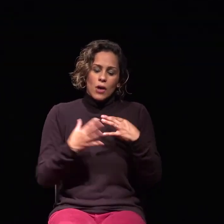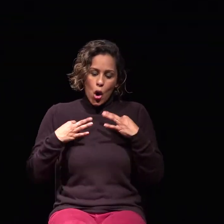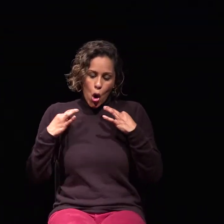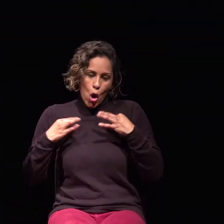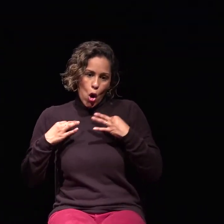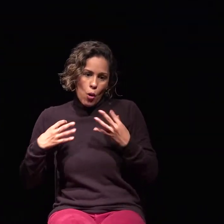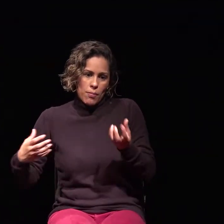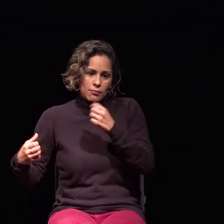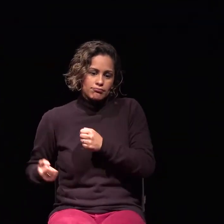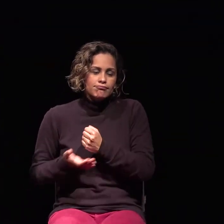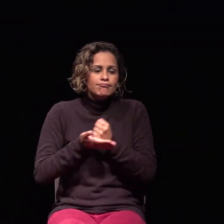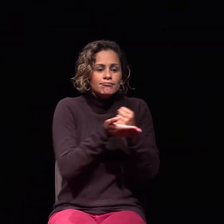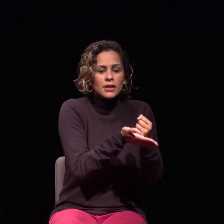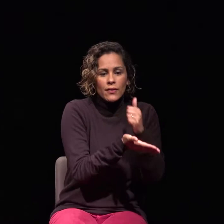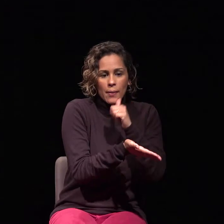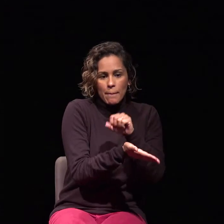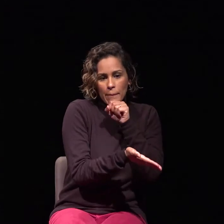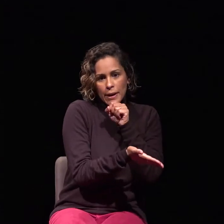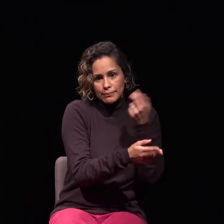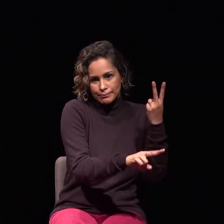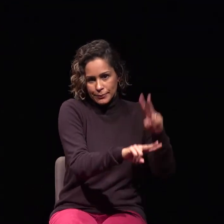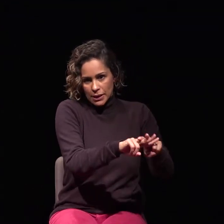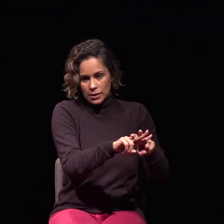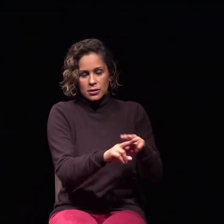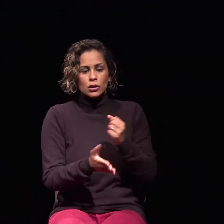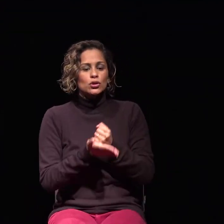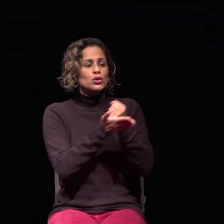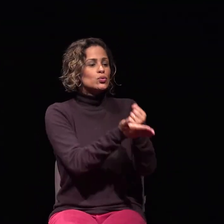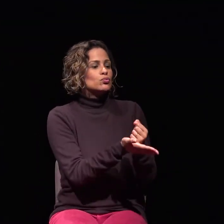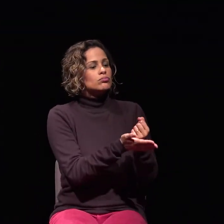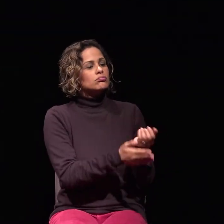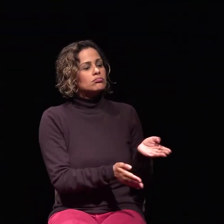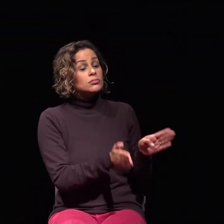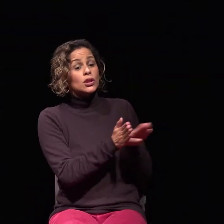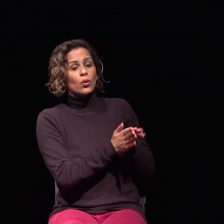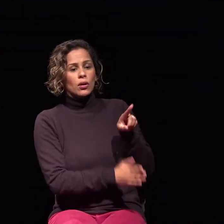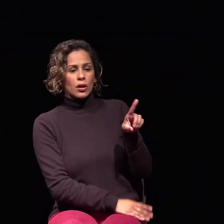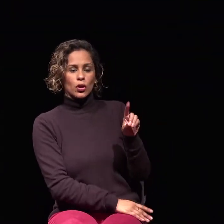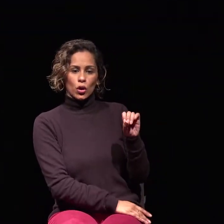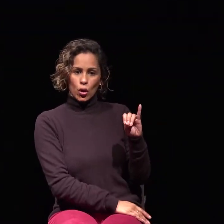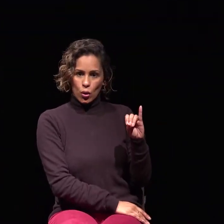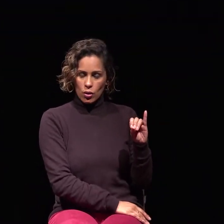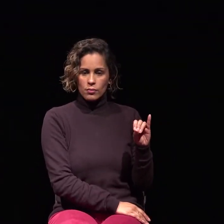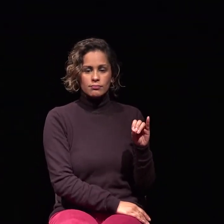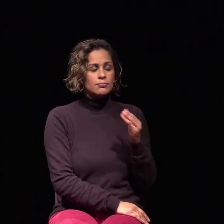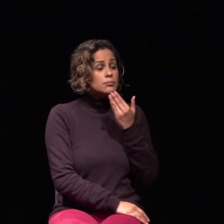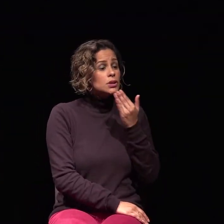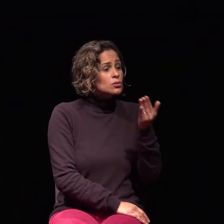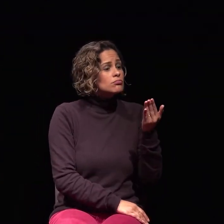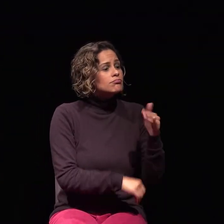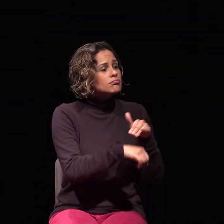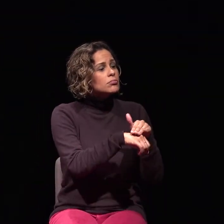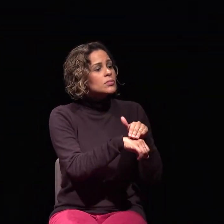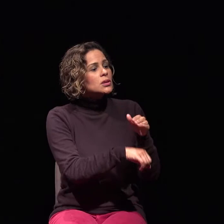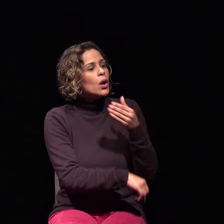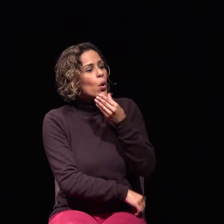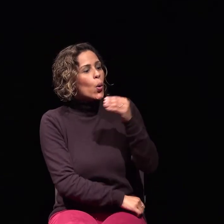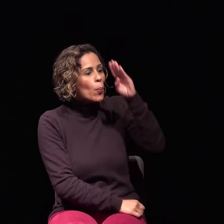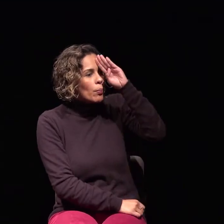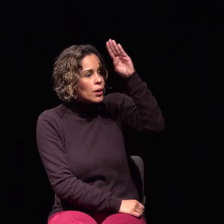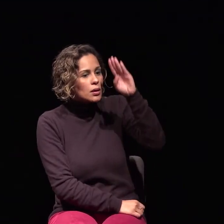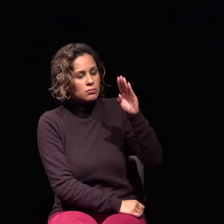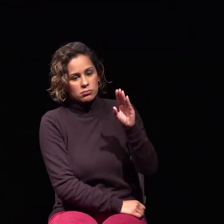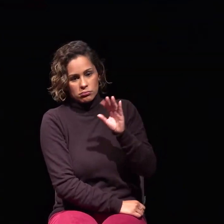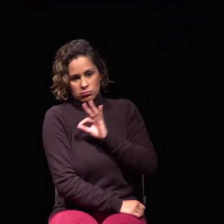DOI-CODE. Ela pediu, chegou lá no DOI-CODE, pediu para falar com o oficial do dia. O soldado foi lá e buscou o oficial do